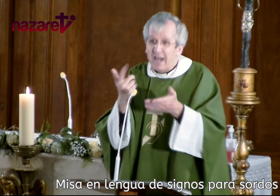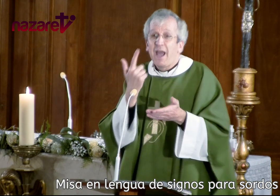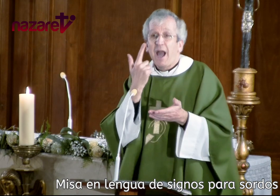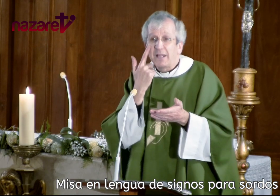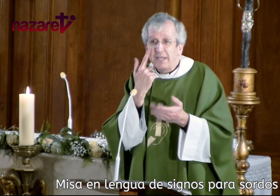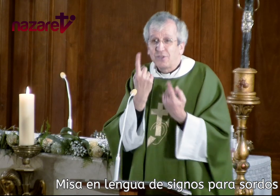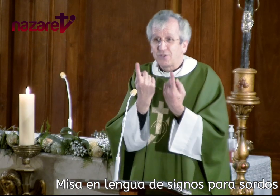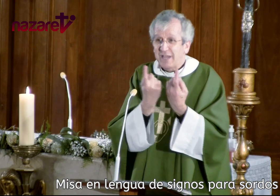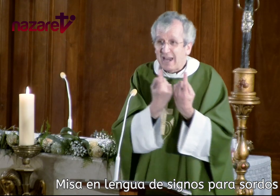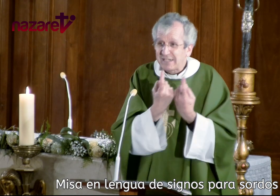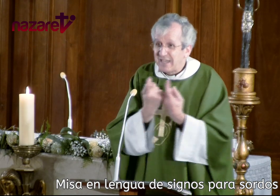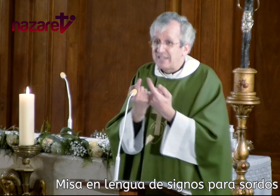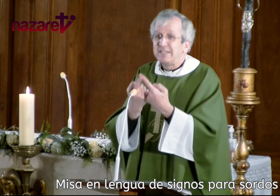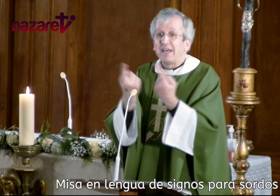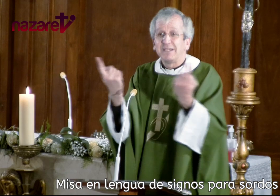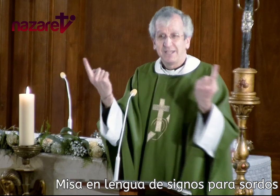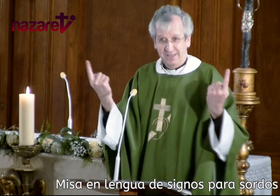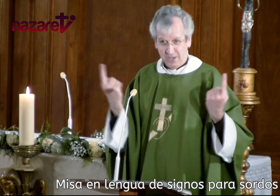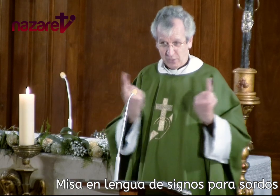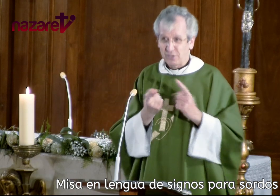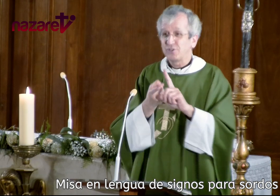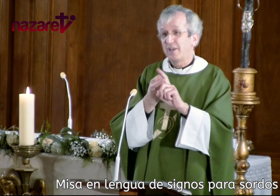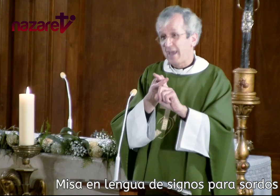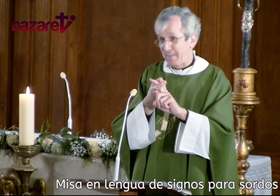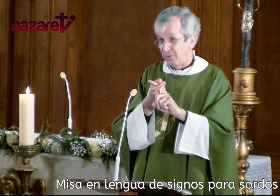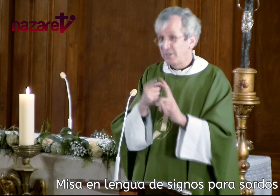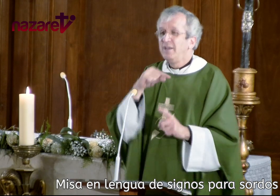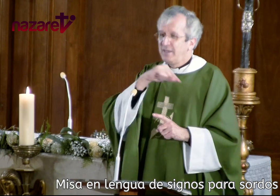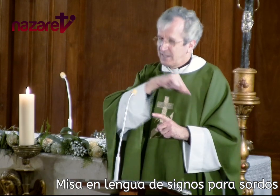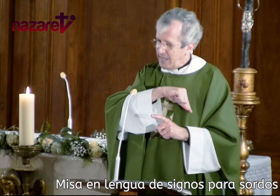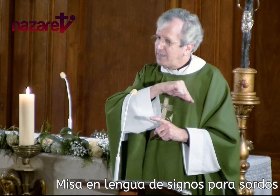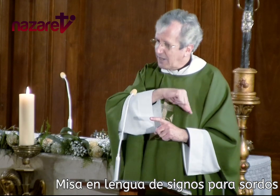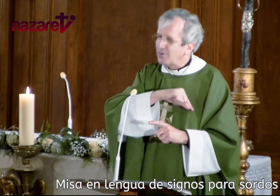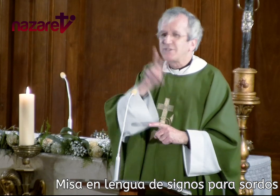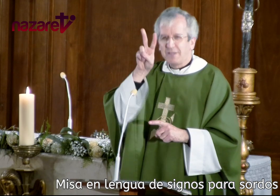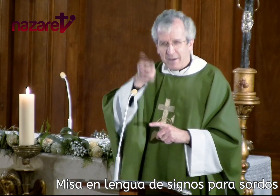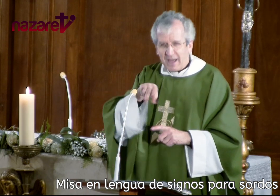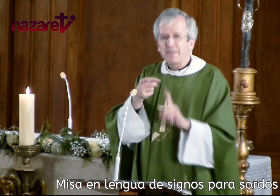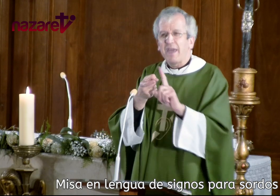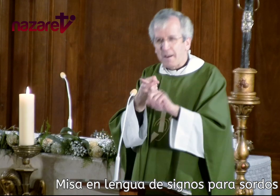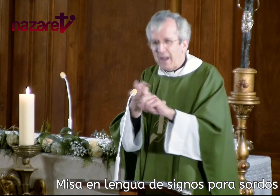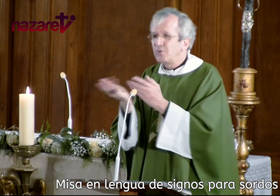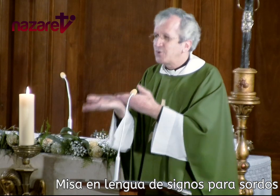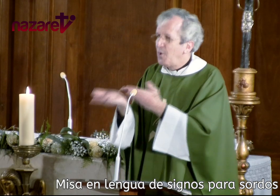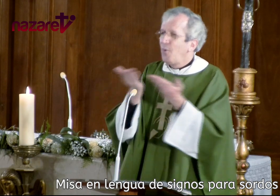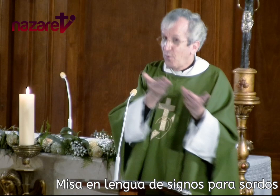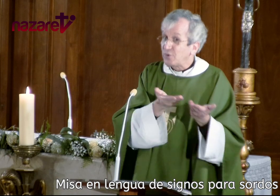atentos a las necesidades de nuestros hermanos sentirnos de verdad hermanos unos de